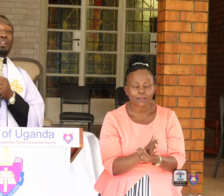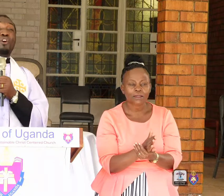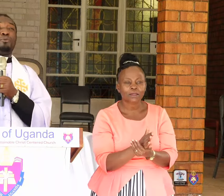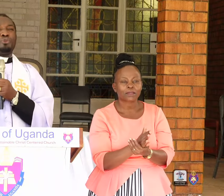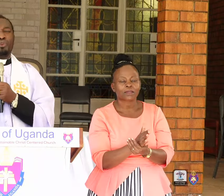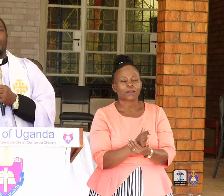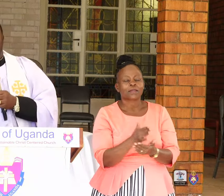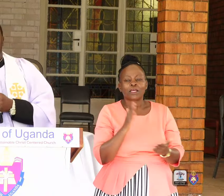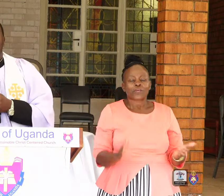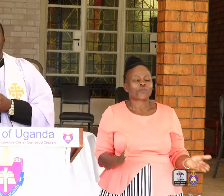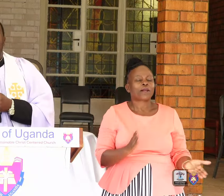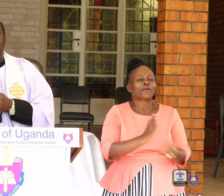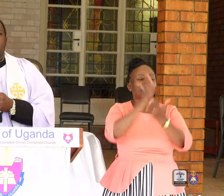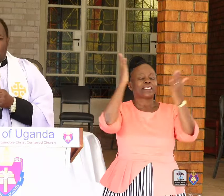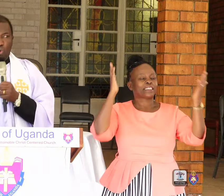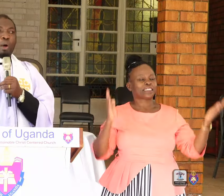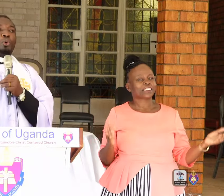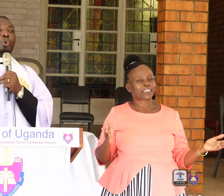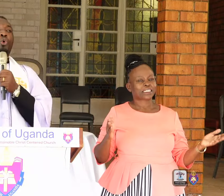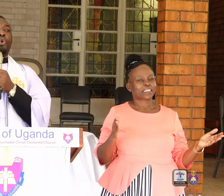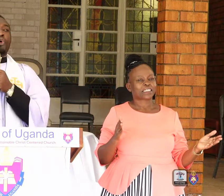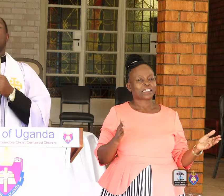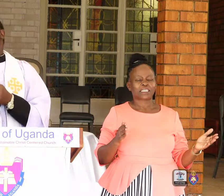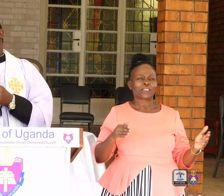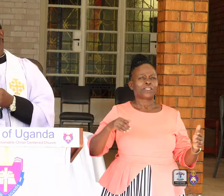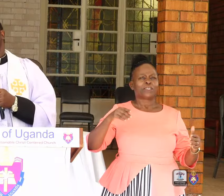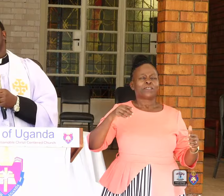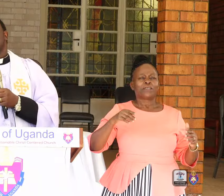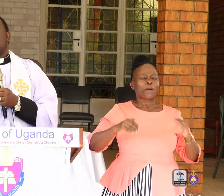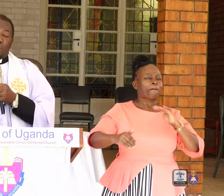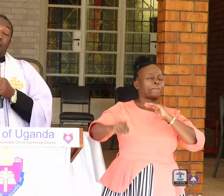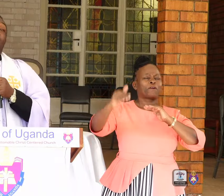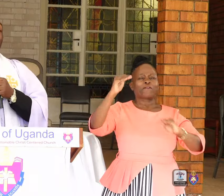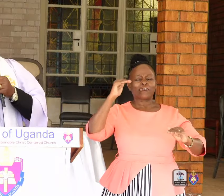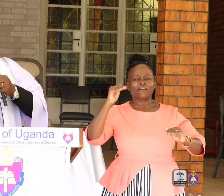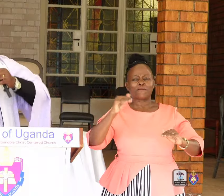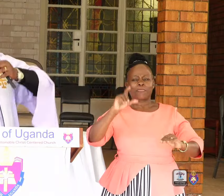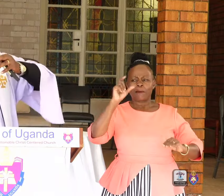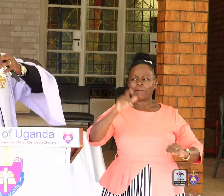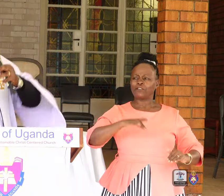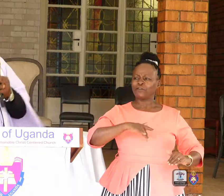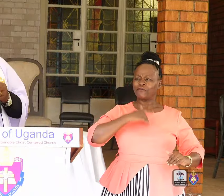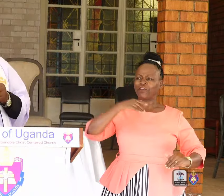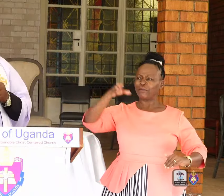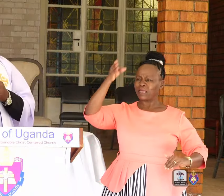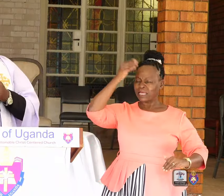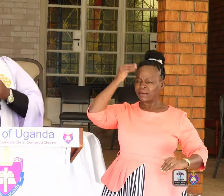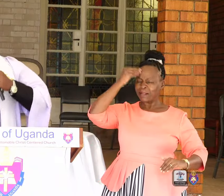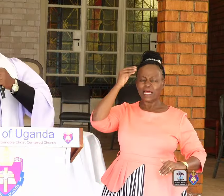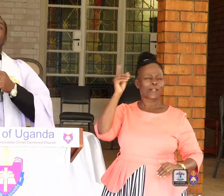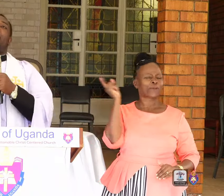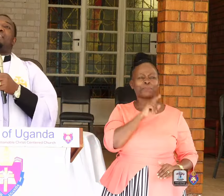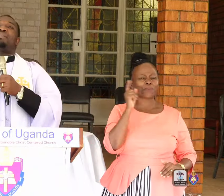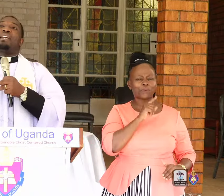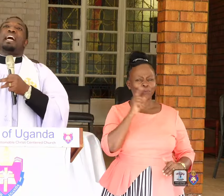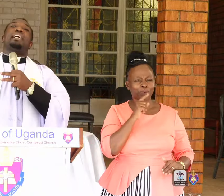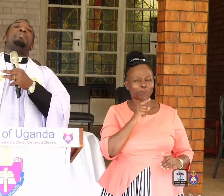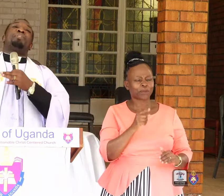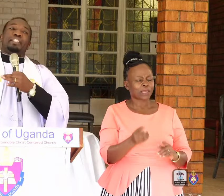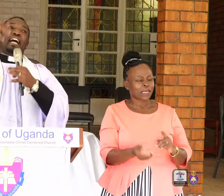olw'eddembe ly'obuntu olw'obukugu oli n'awulira nti yasoma nnyo n'akwata